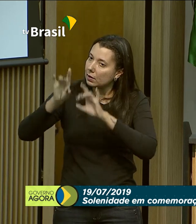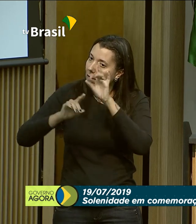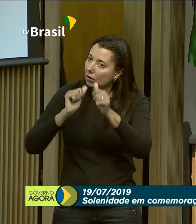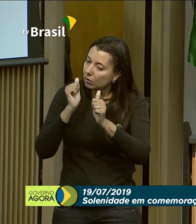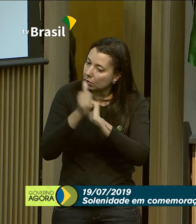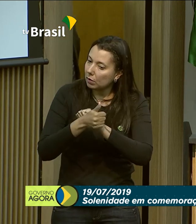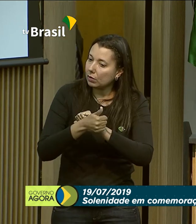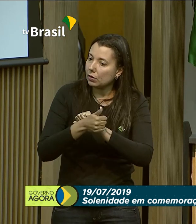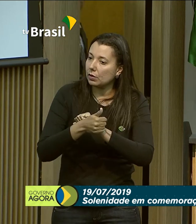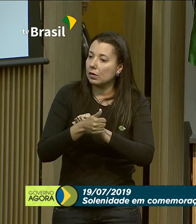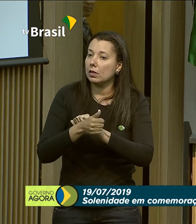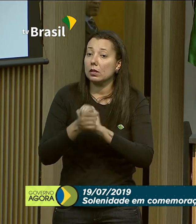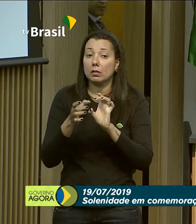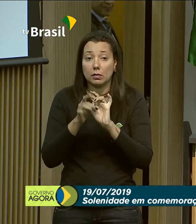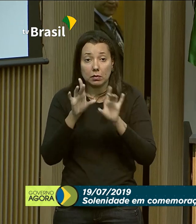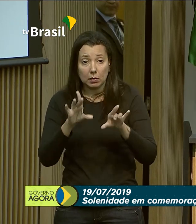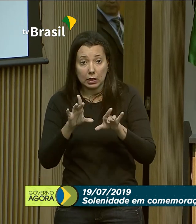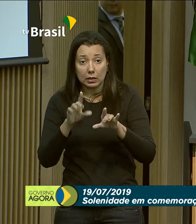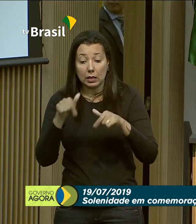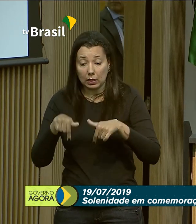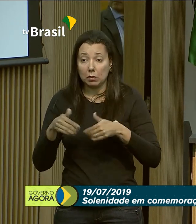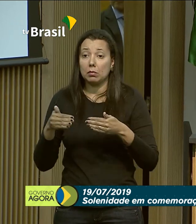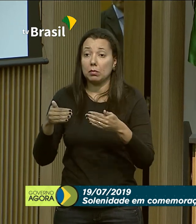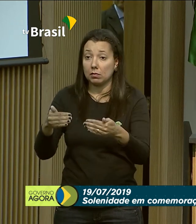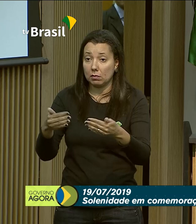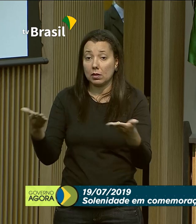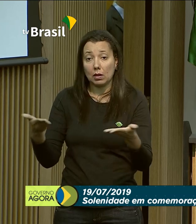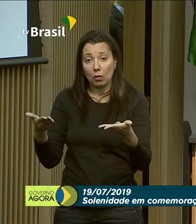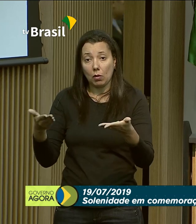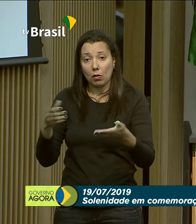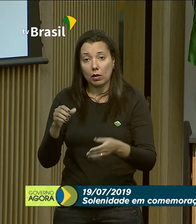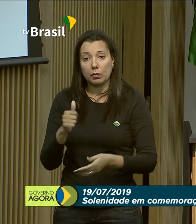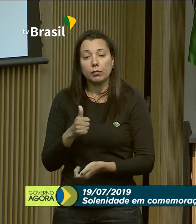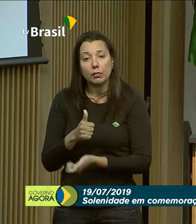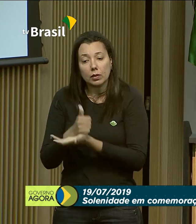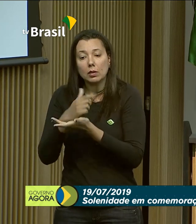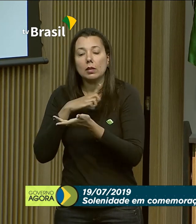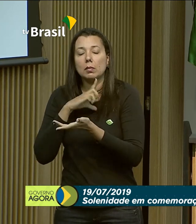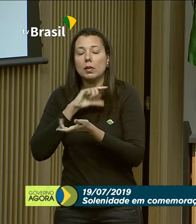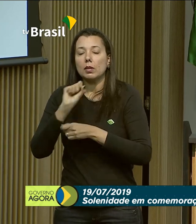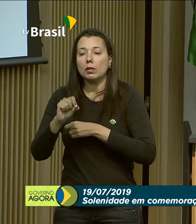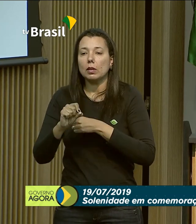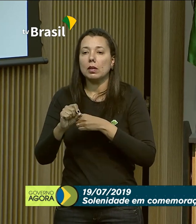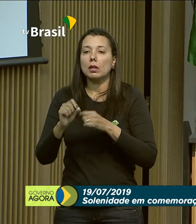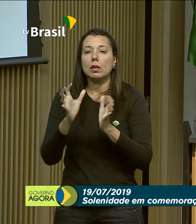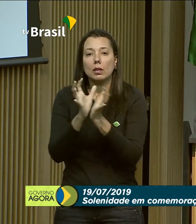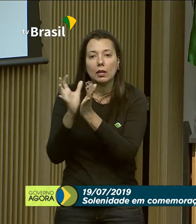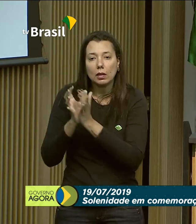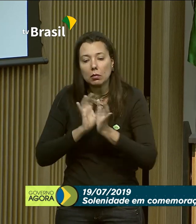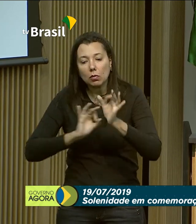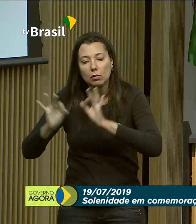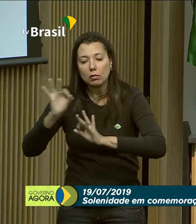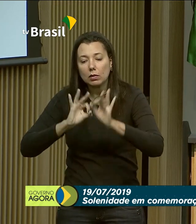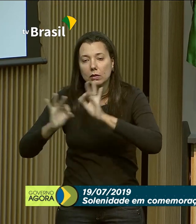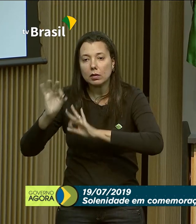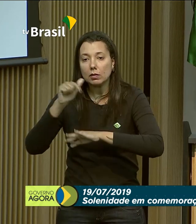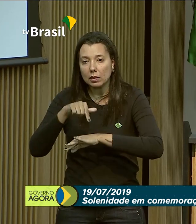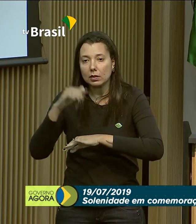Esportes, cedendo o espaço do Ministério e a colocação à disposição de sua eficiente equipe para a organização desse